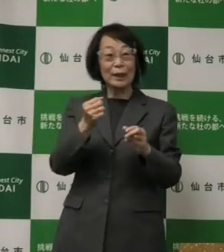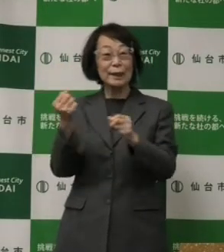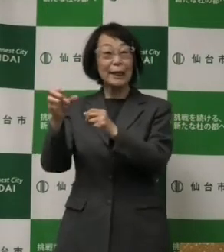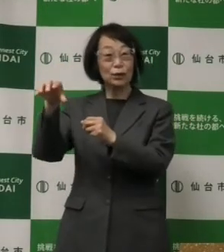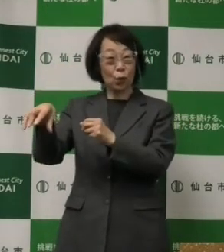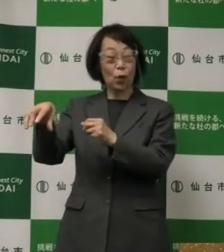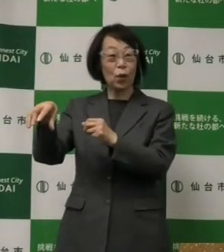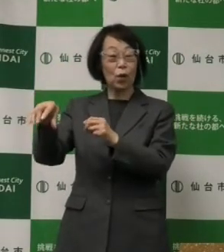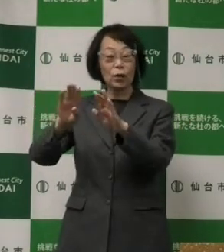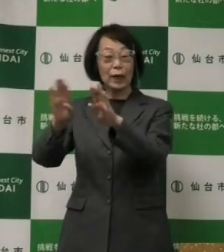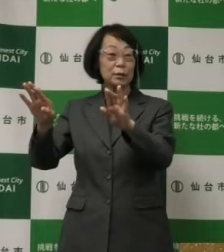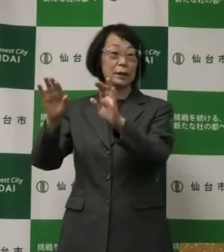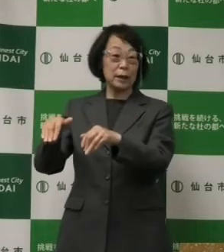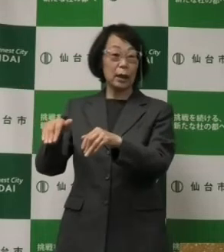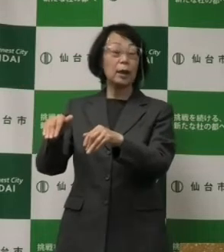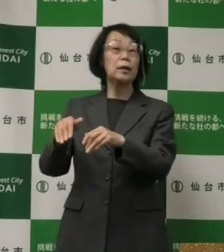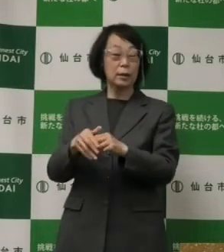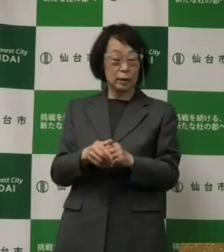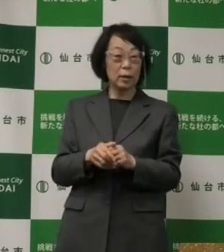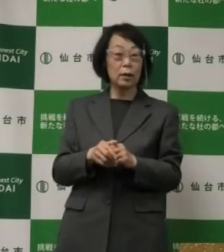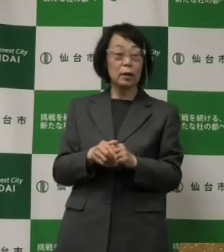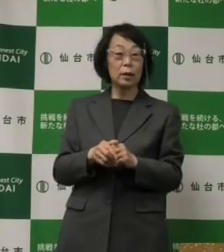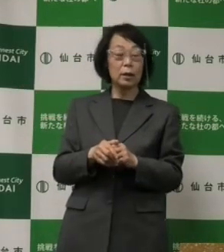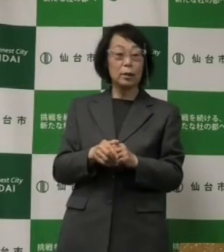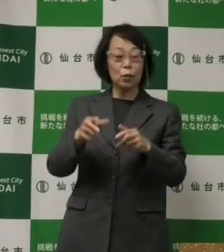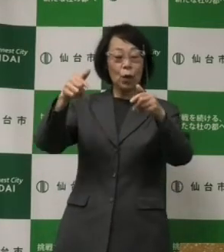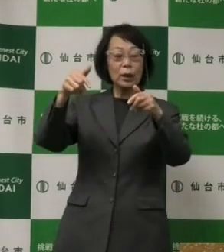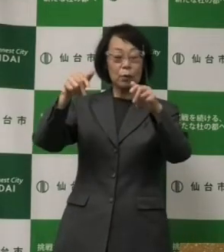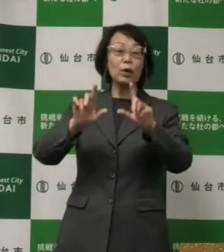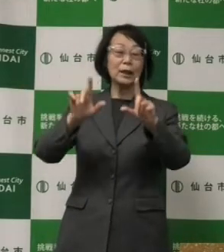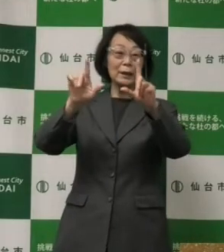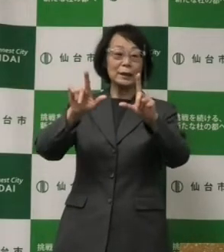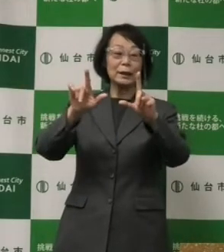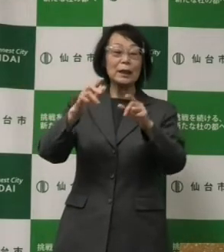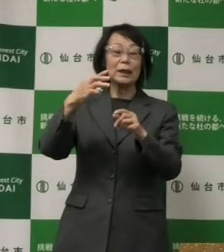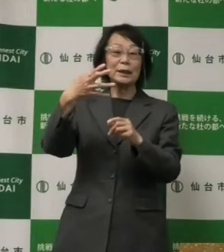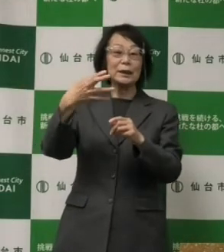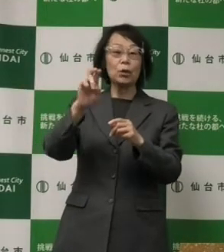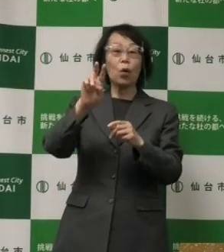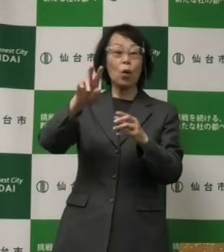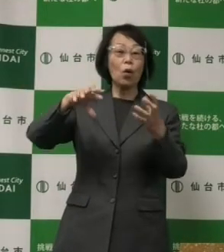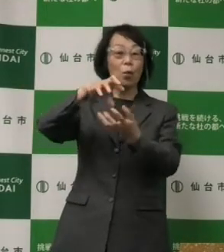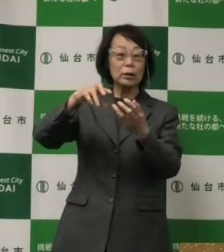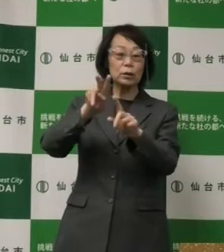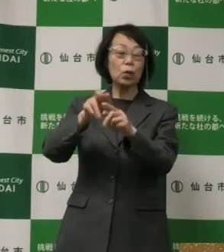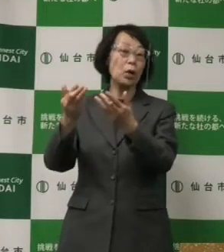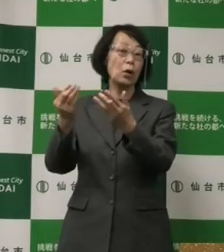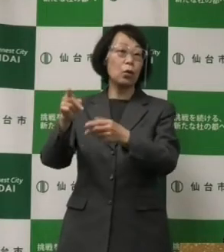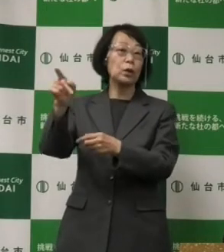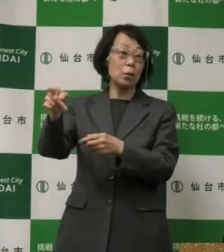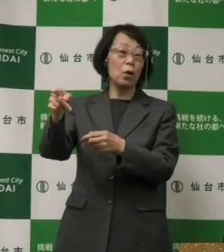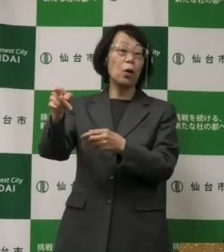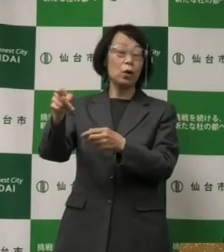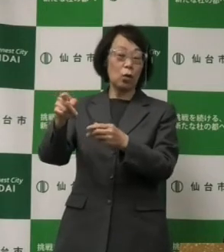で開設されました。で、東広丸小学校とかですね、この間の津波地震想定の方でもエリア